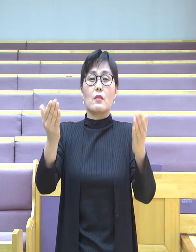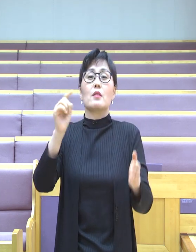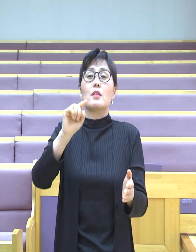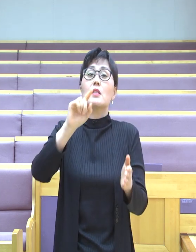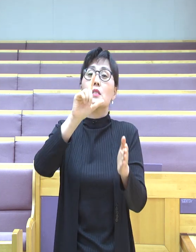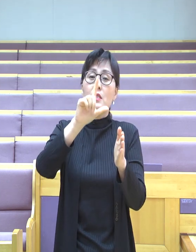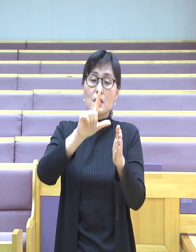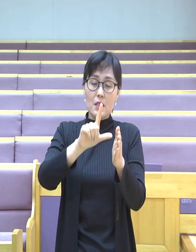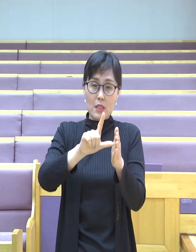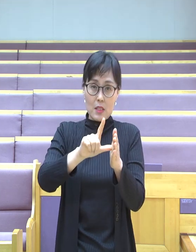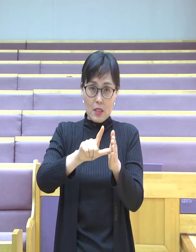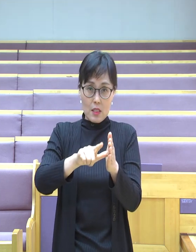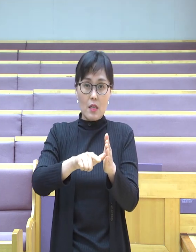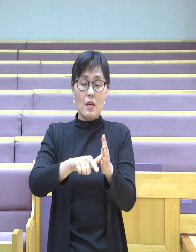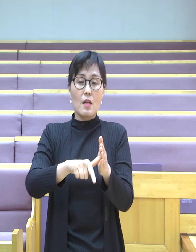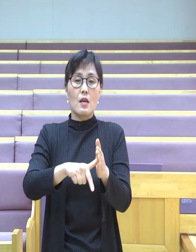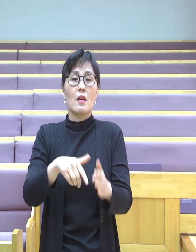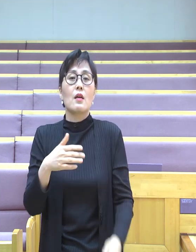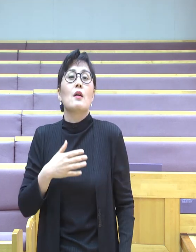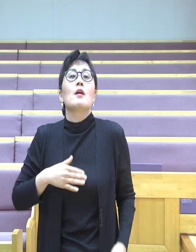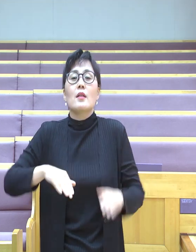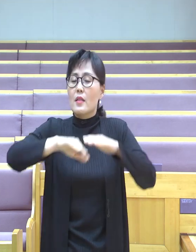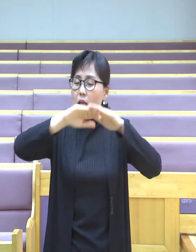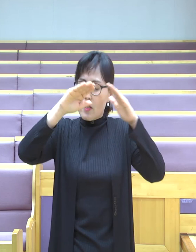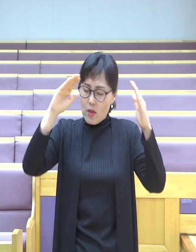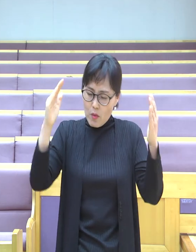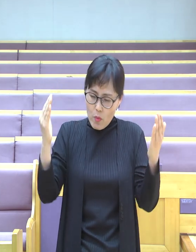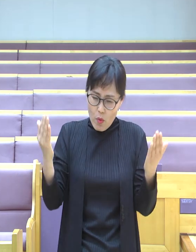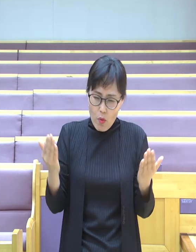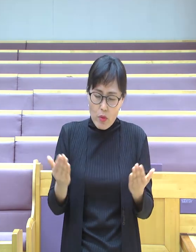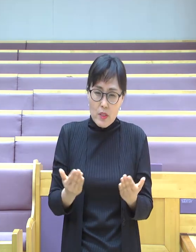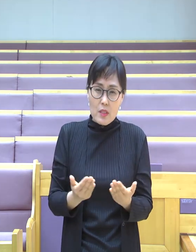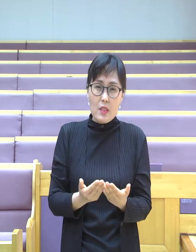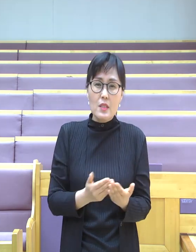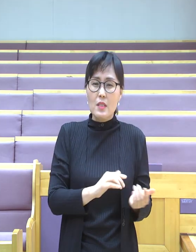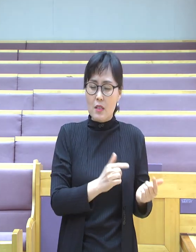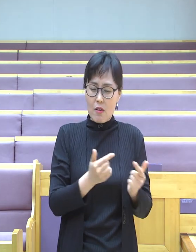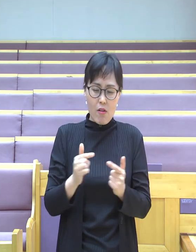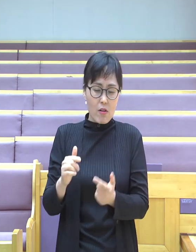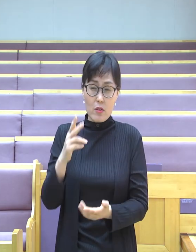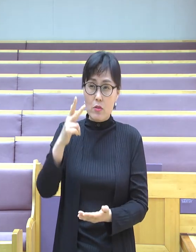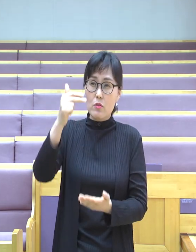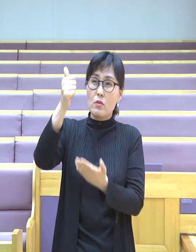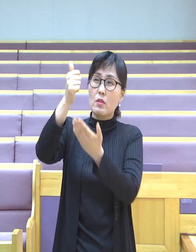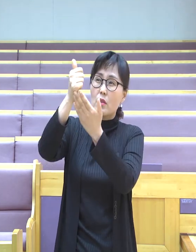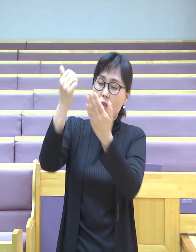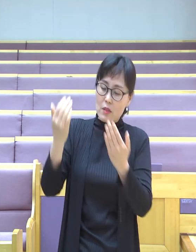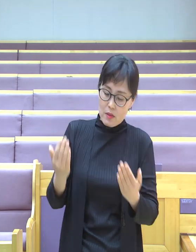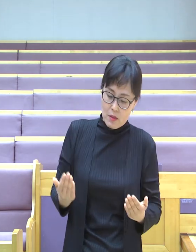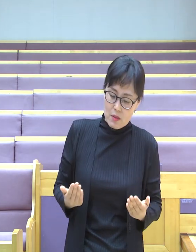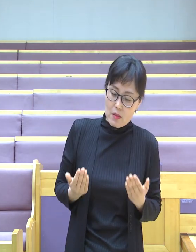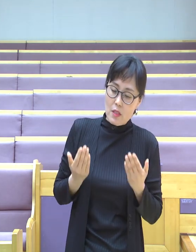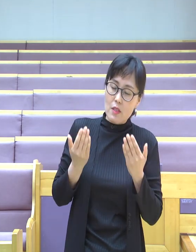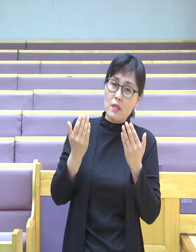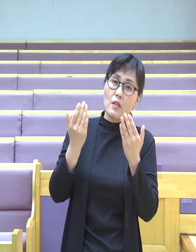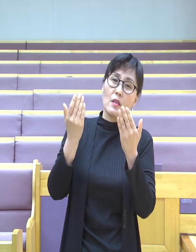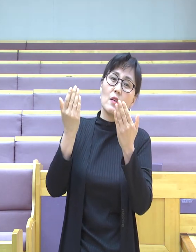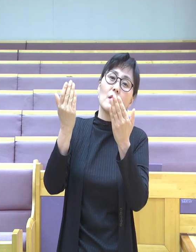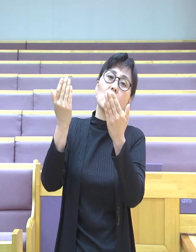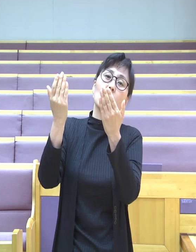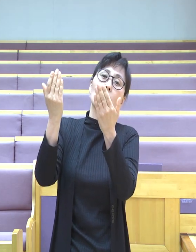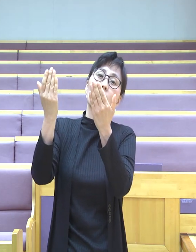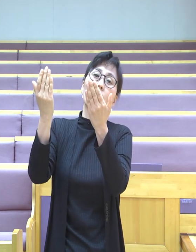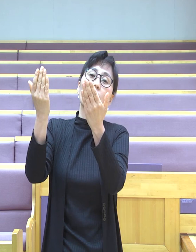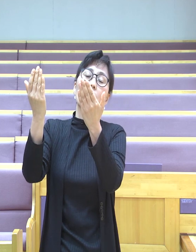이 시간 나의 모든 것을 주께